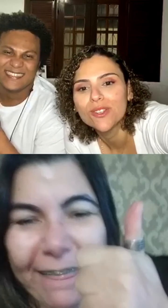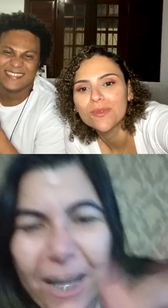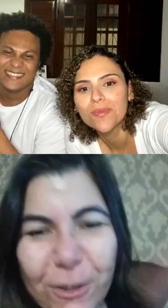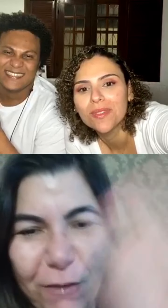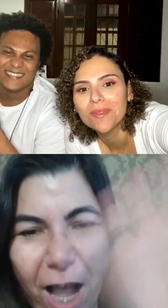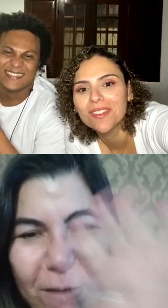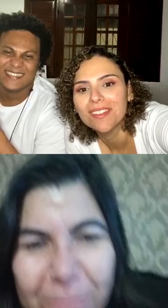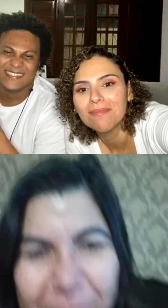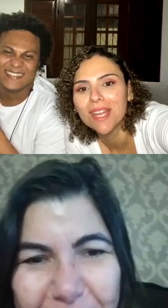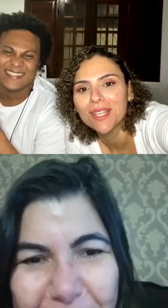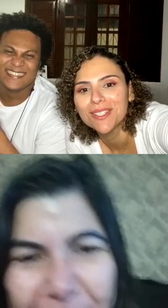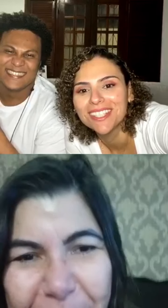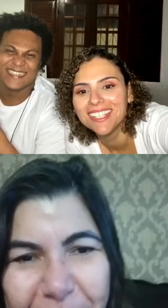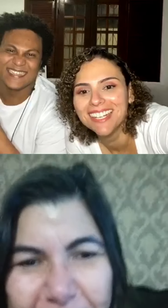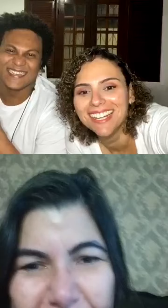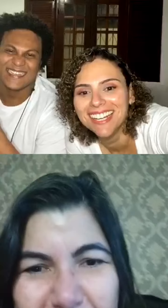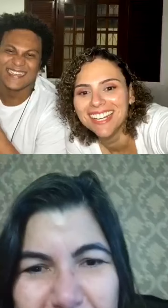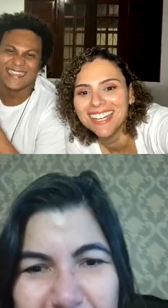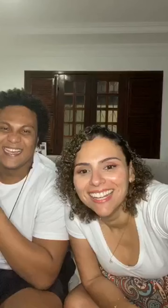tá. Vamos. Beijo.